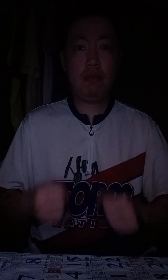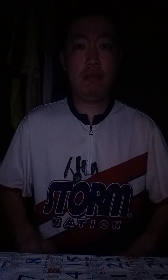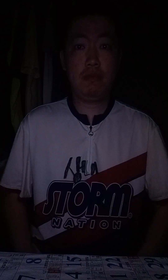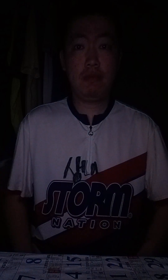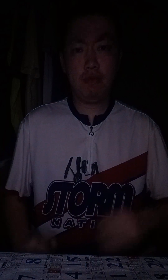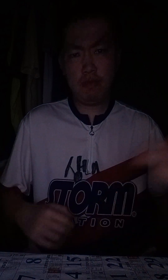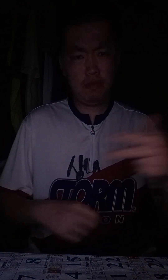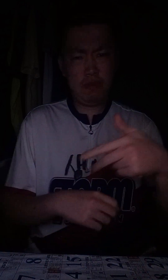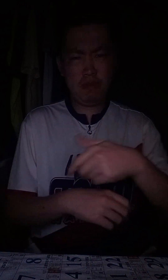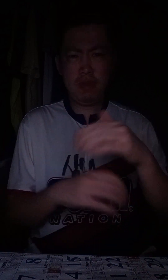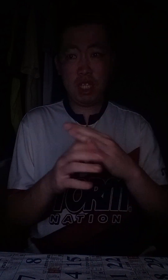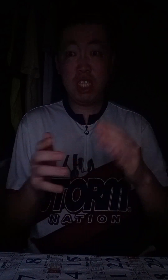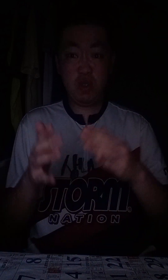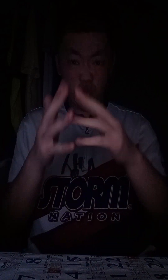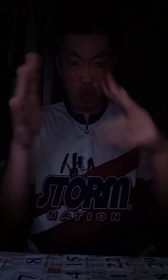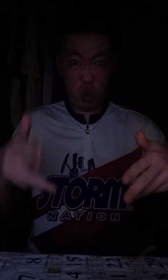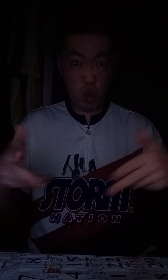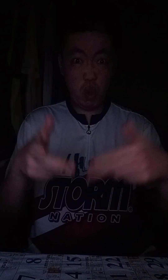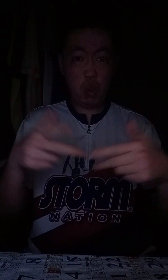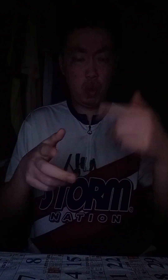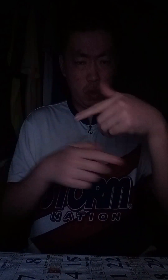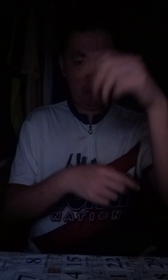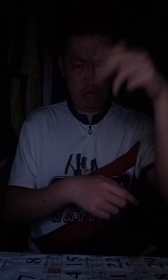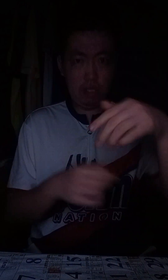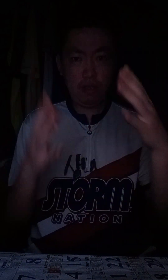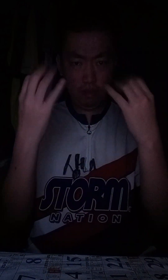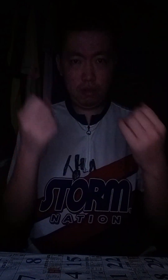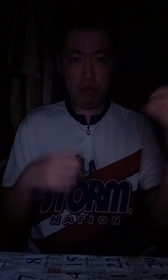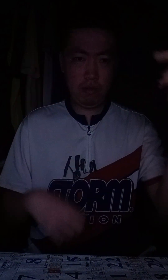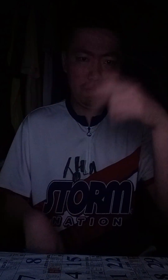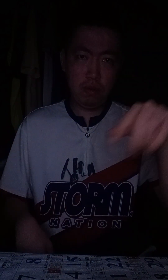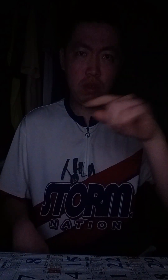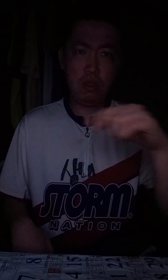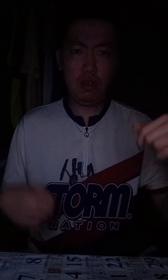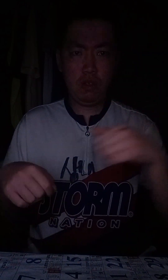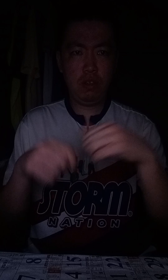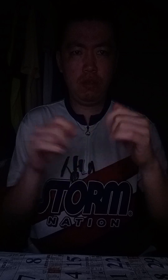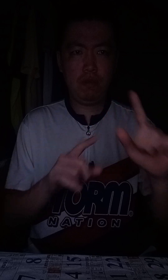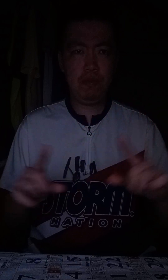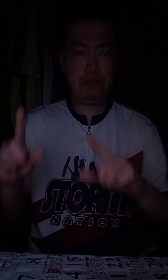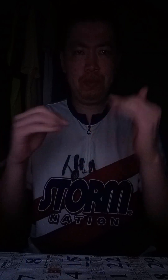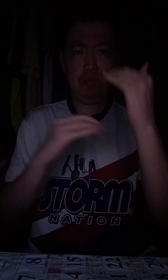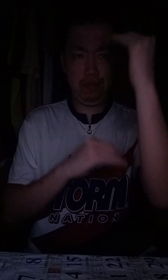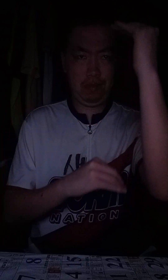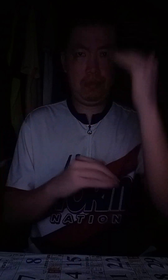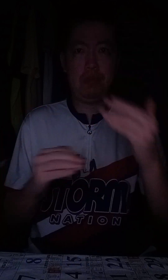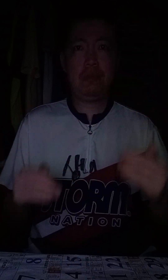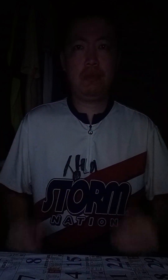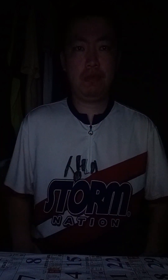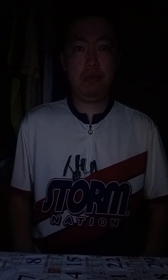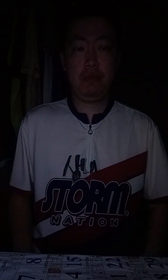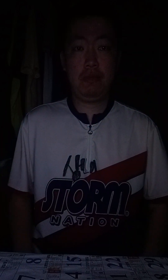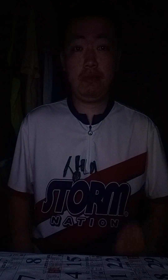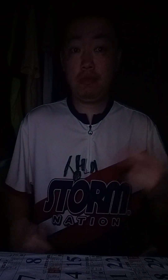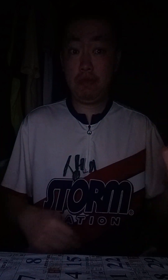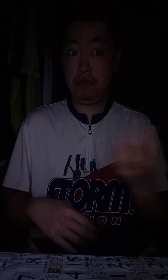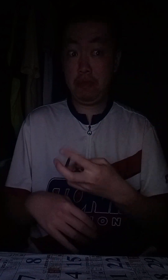특히 시내버스보다 골목길을 운행하는 경우가 더 많아 여러모로 사고의 위험이 높습니다. 마을버스